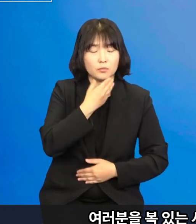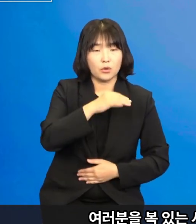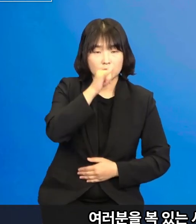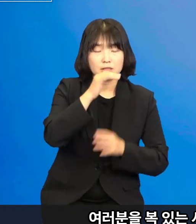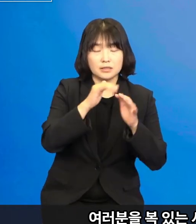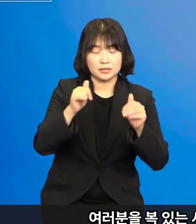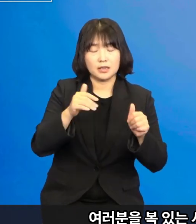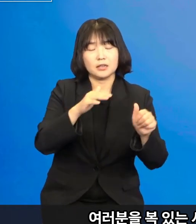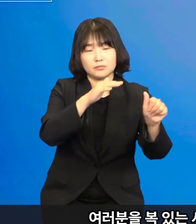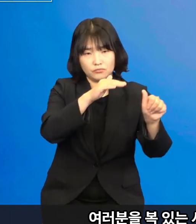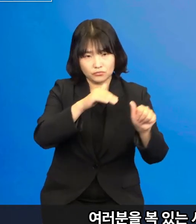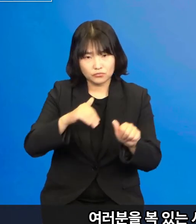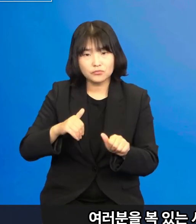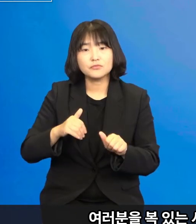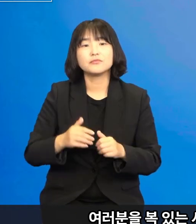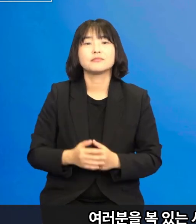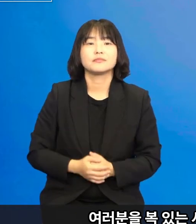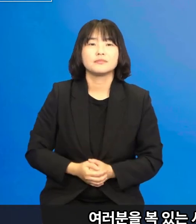초청하고 계십니다.